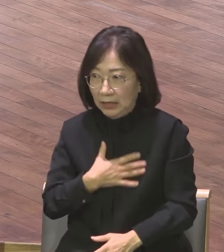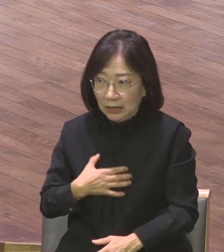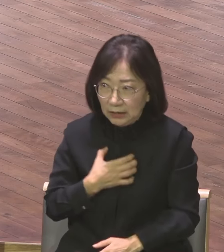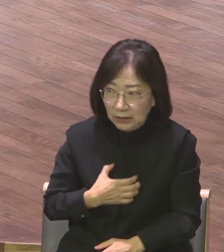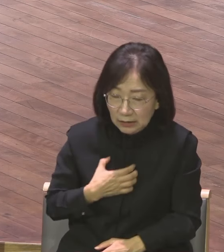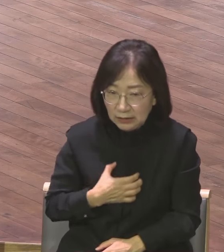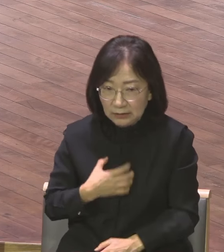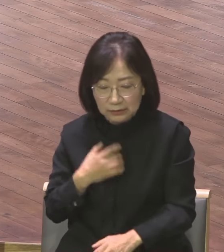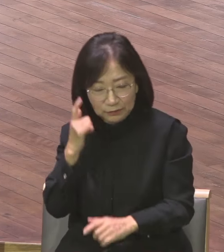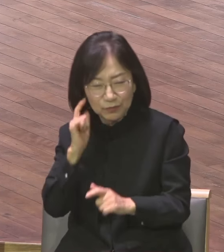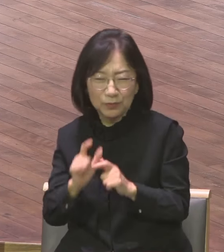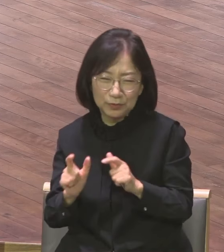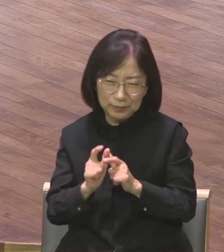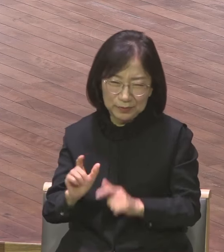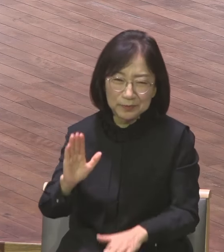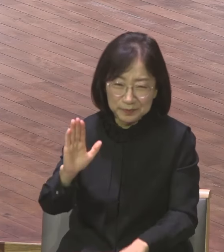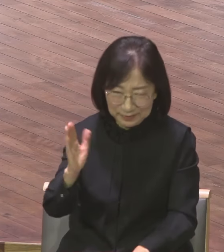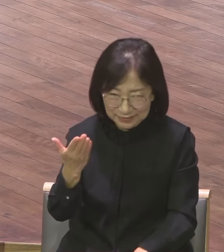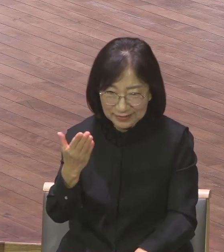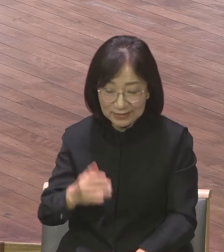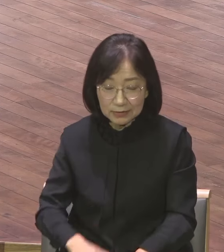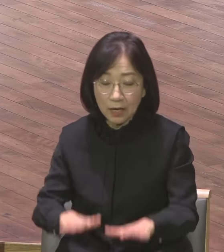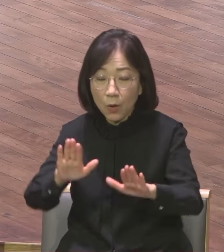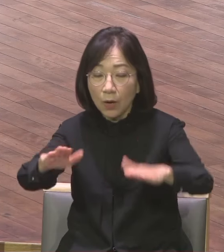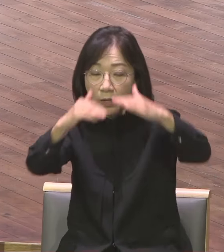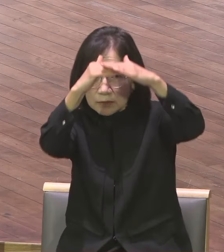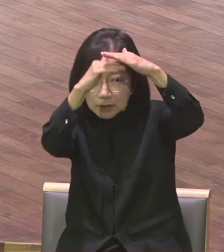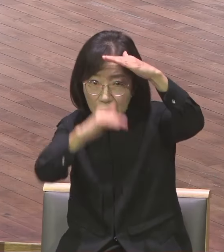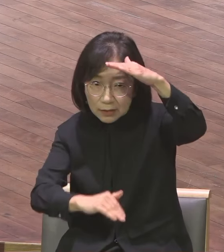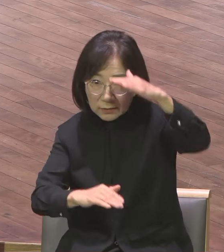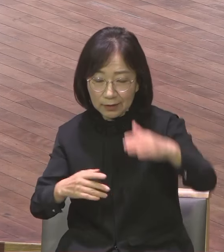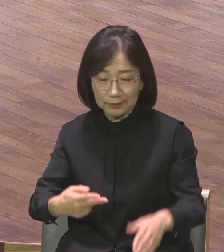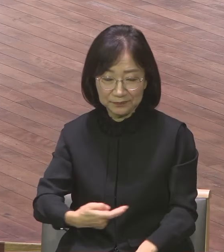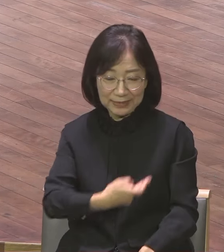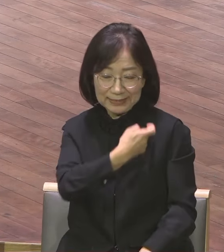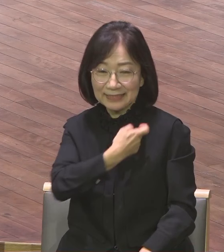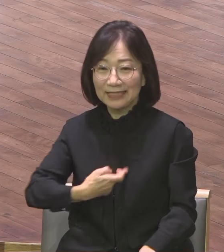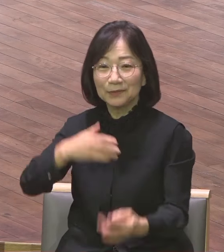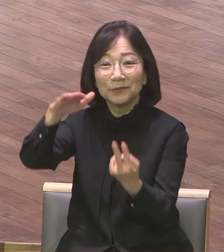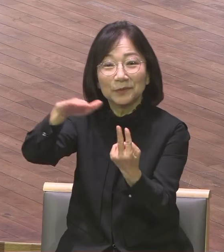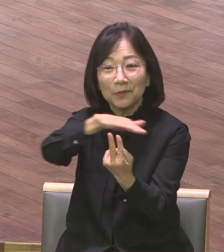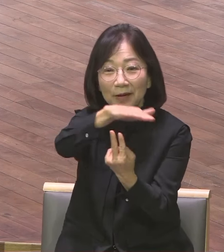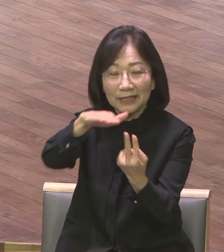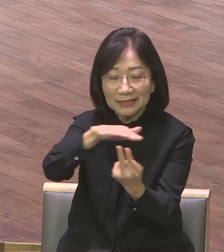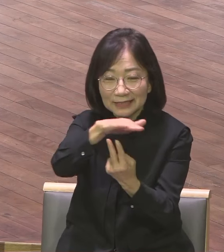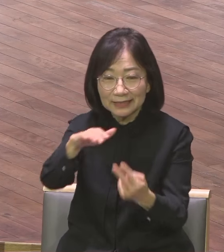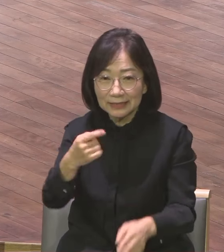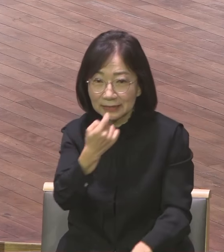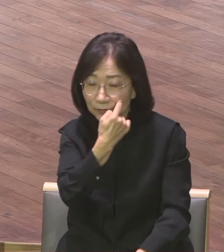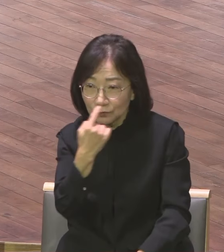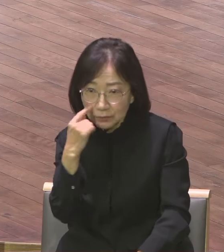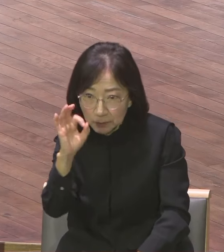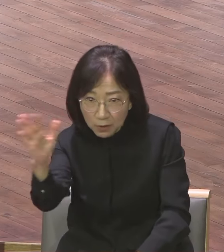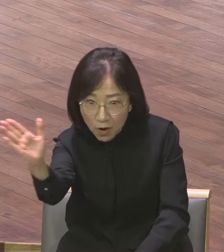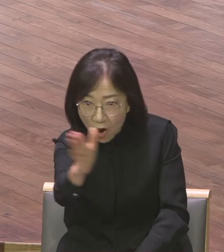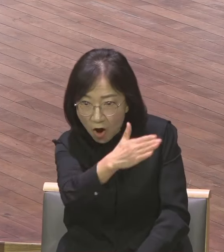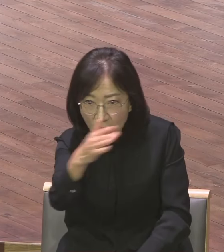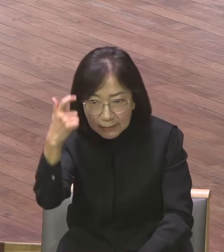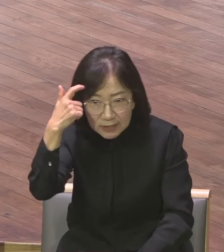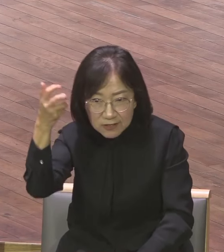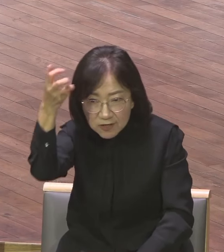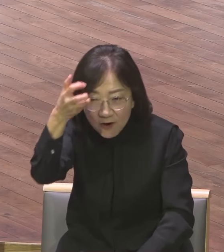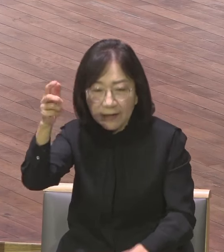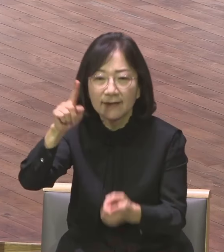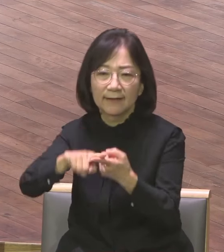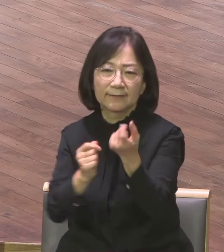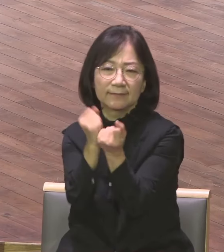모르니까. 자, 오늘 본문을 통해서 사도 요한은 우리의 눈에 보이지 않는 영적 실체 이게 대해서 밝히고